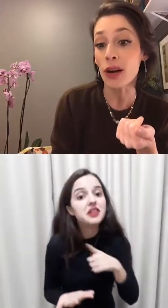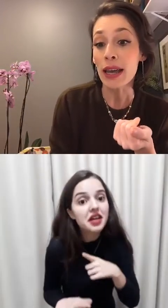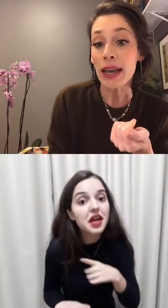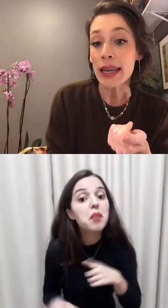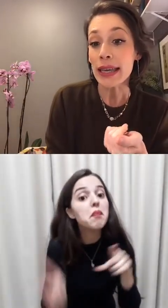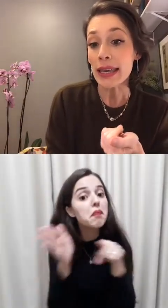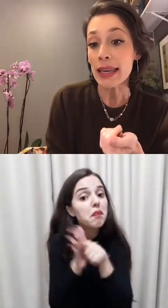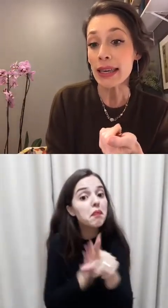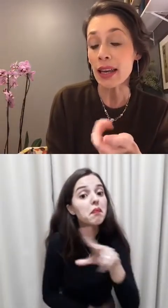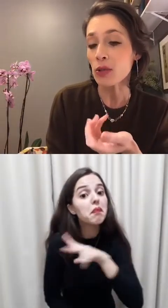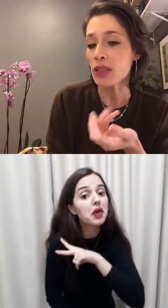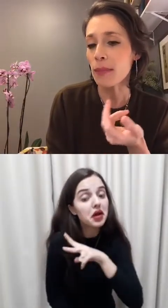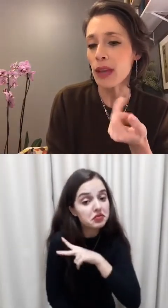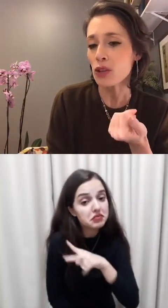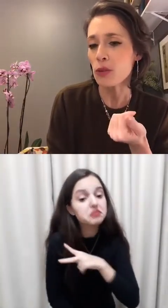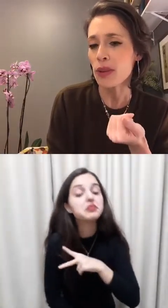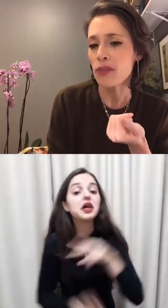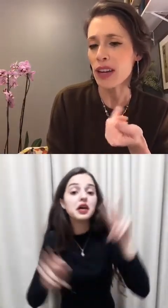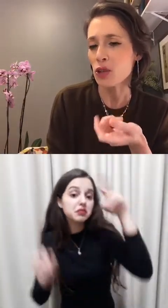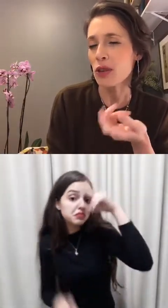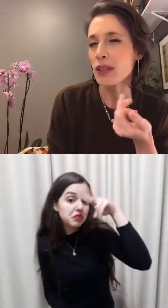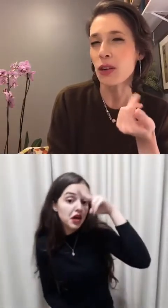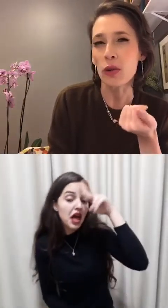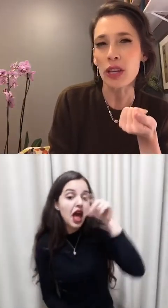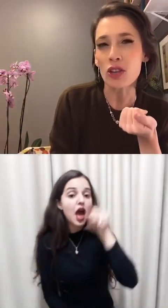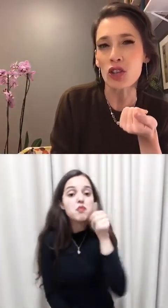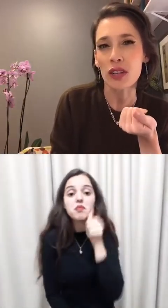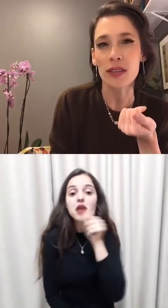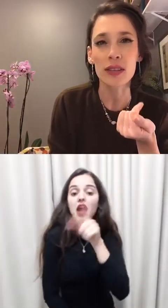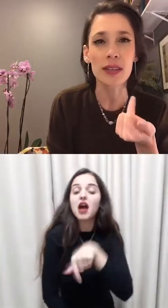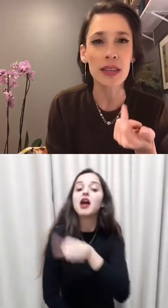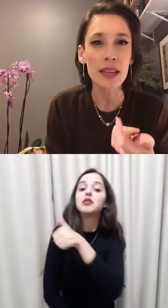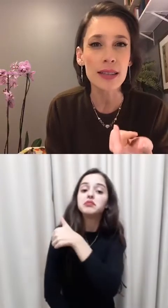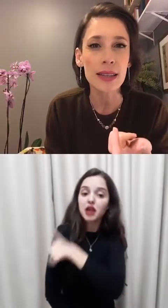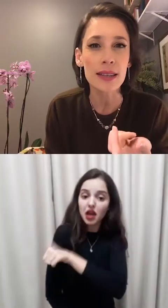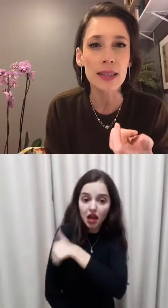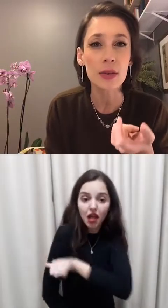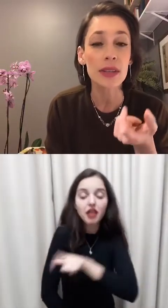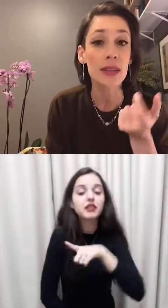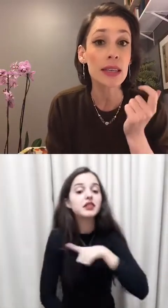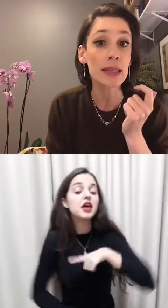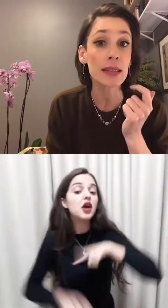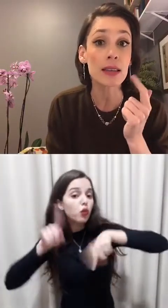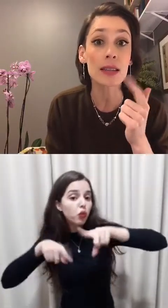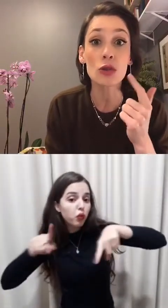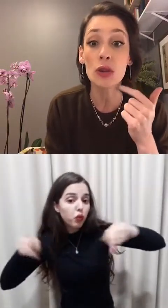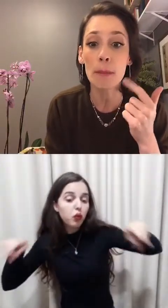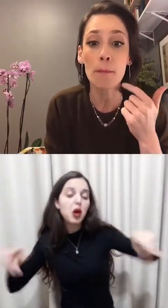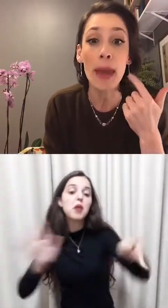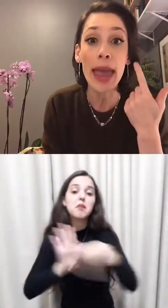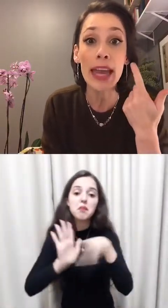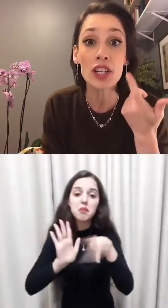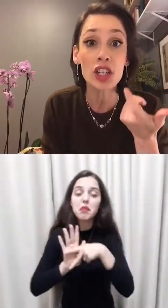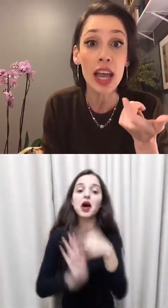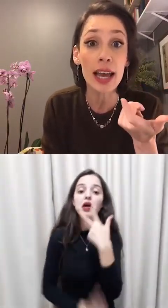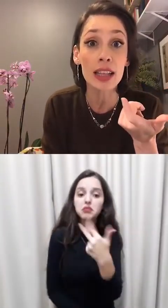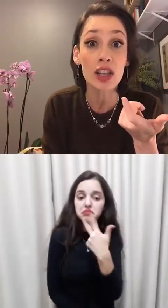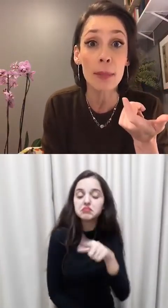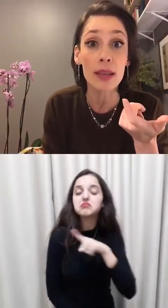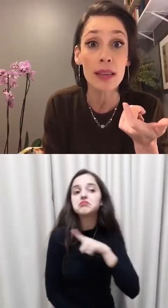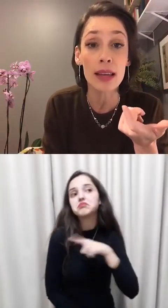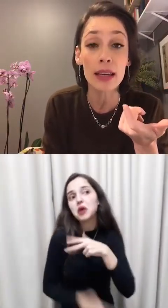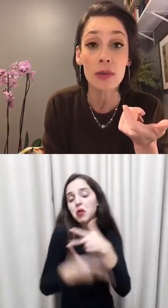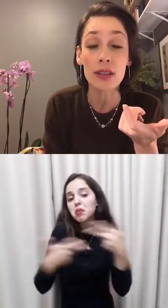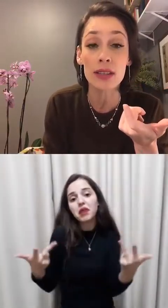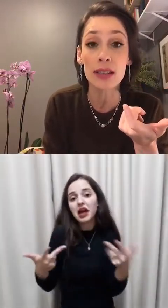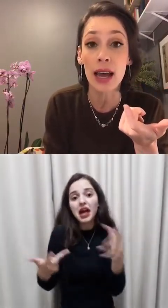Janeiro e querendo saber sobre variações linguísticas, se existem, se não existem, se isso impede ela de